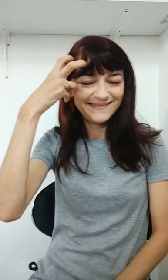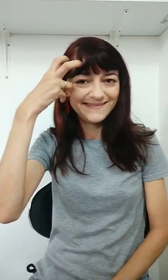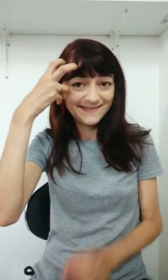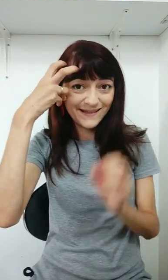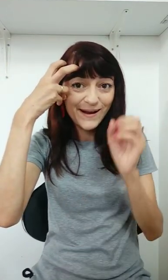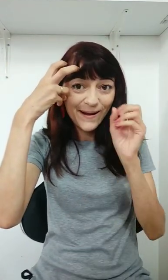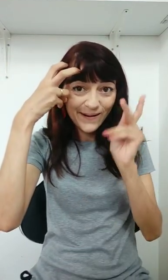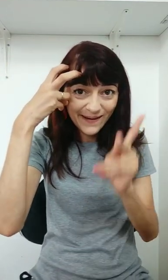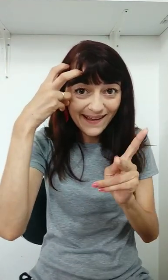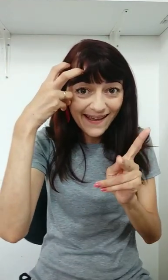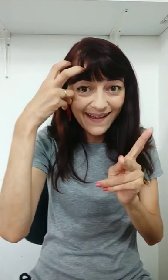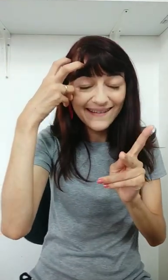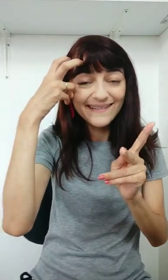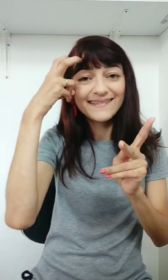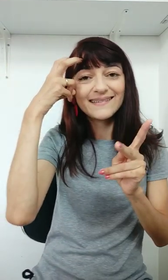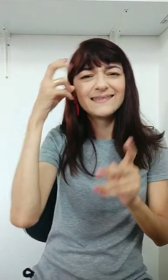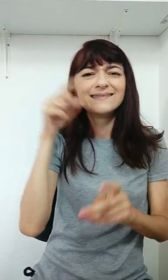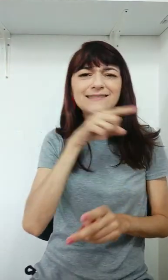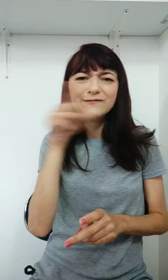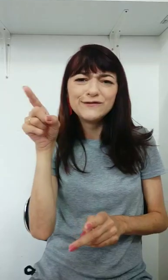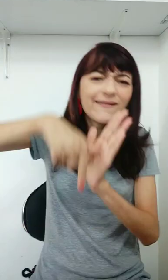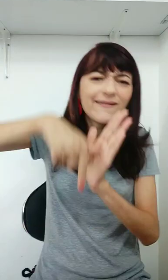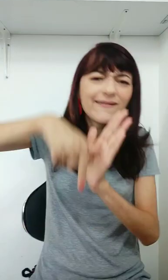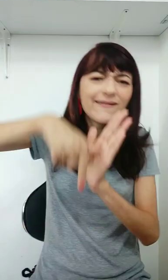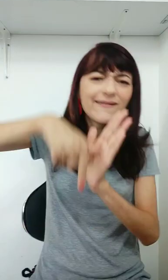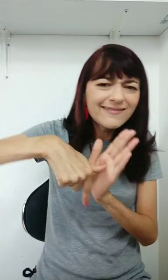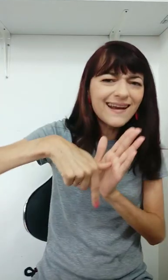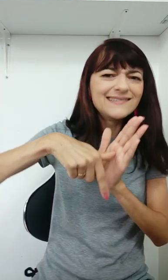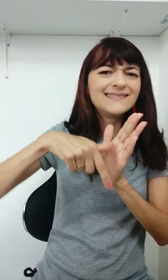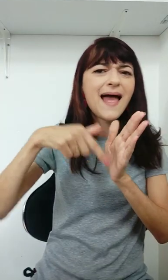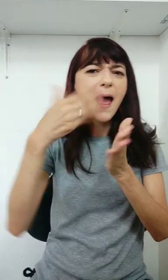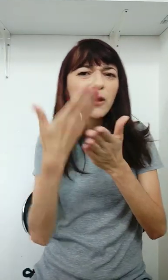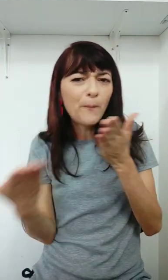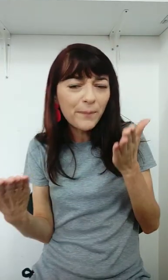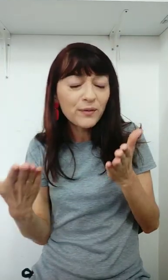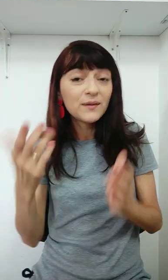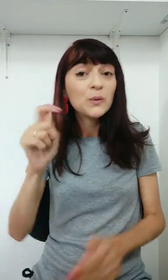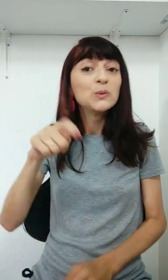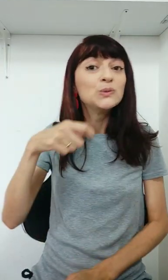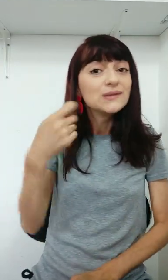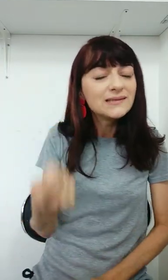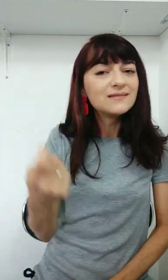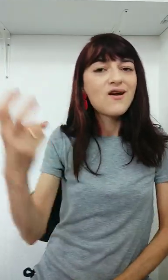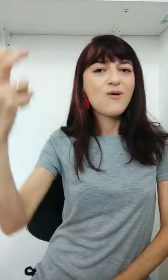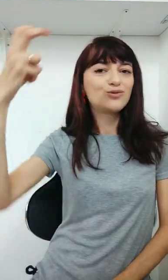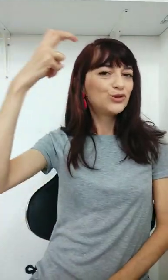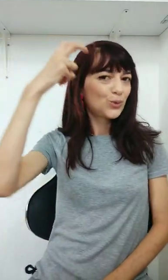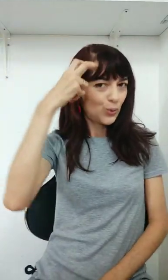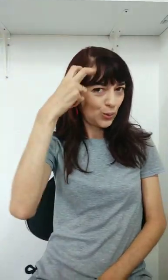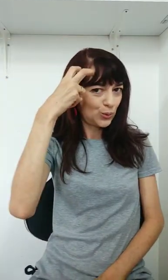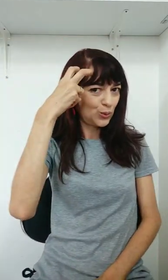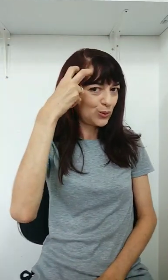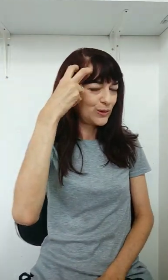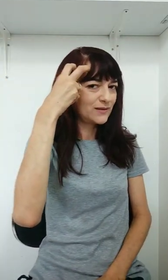cultura é esse, são essas influências, esses comportamentos que as pessoas pegam ali de outras pessoas